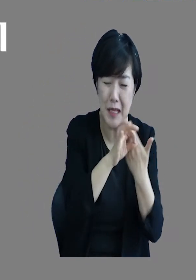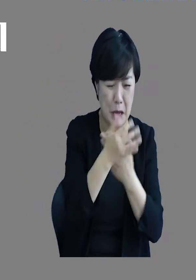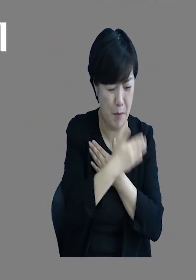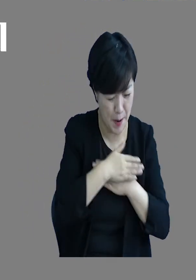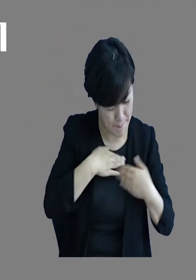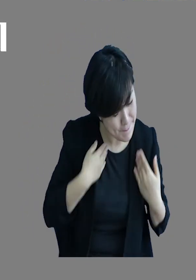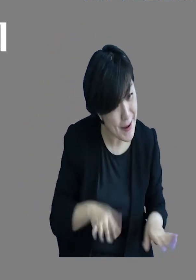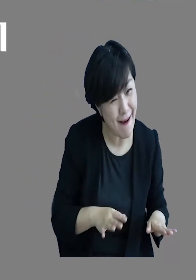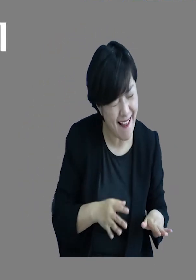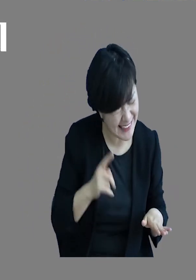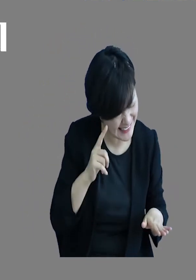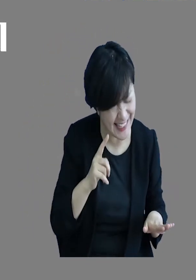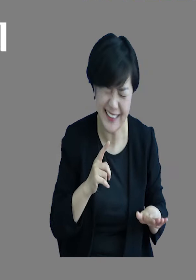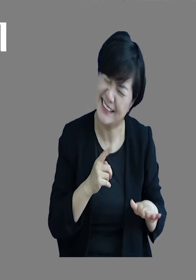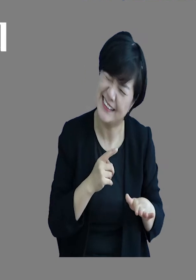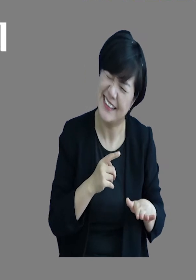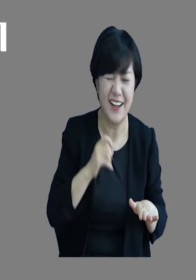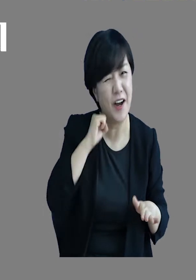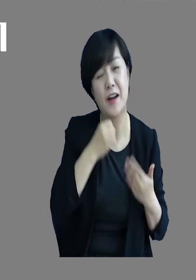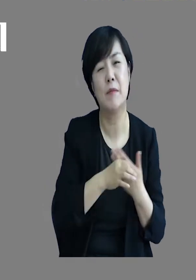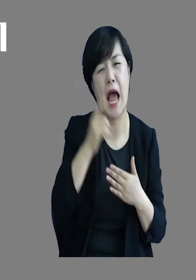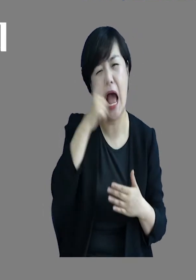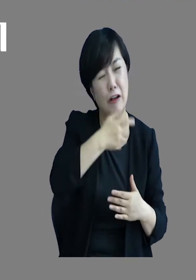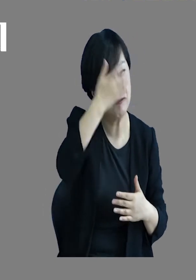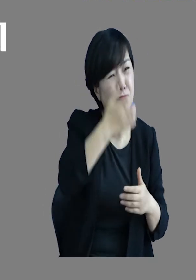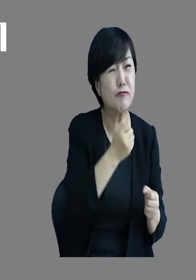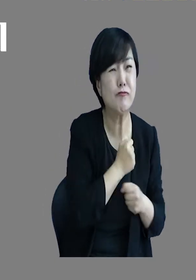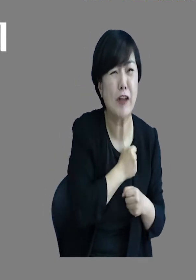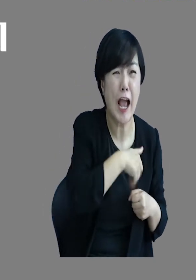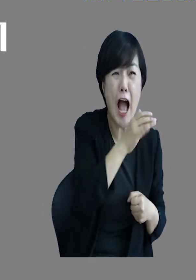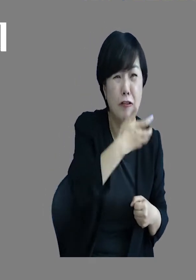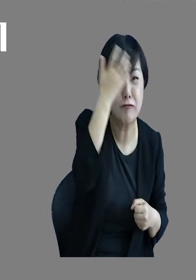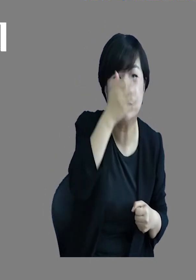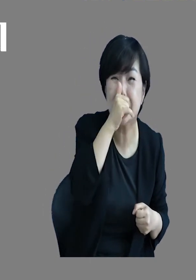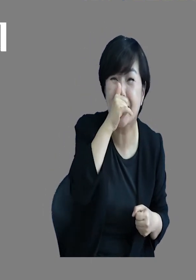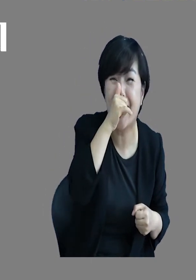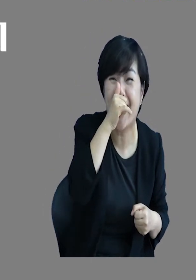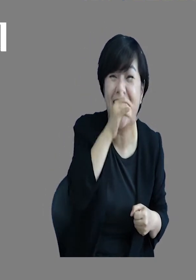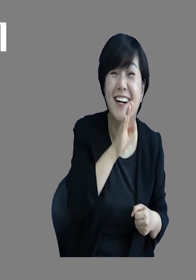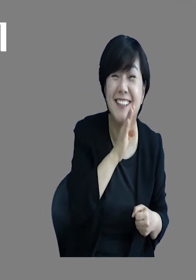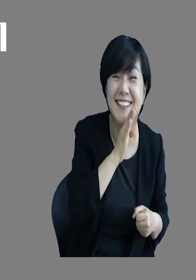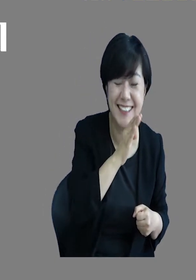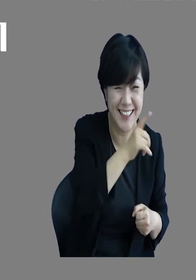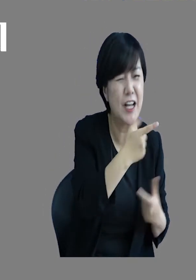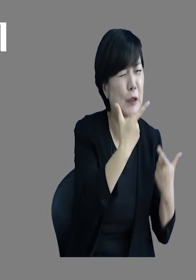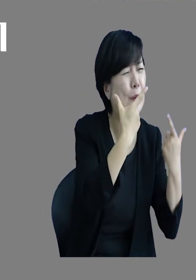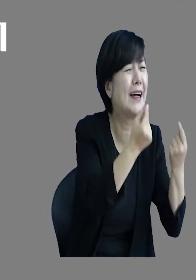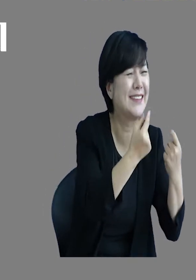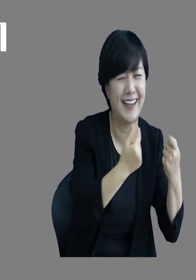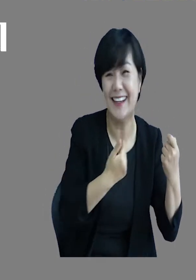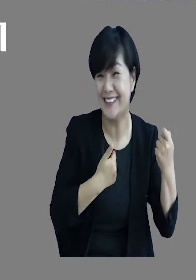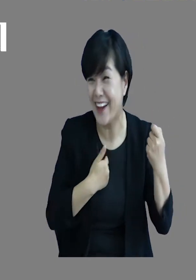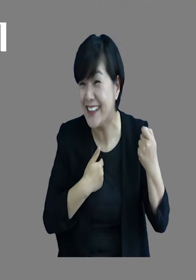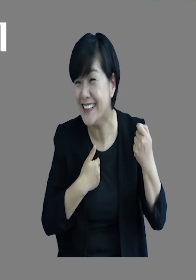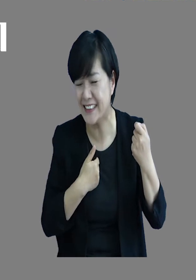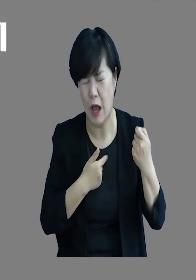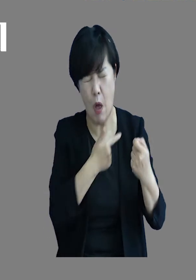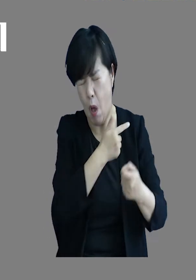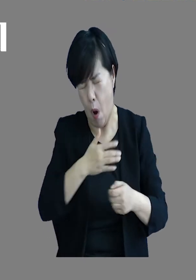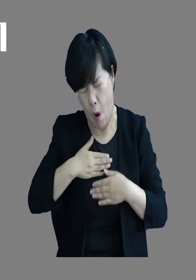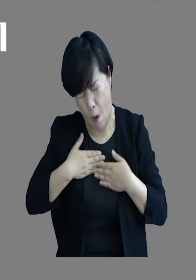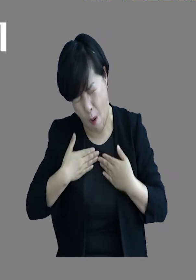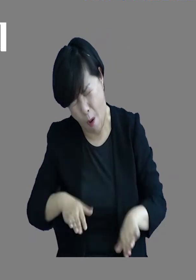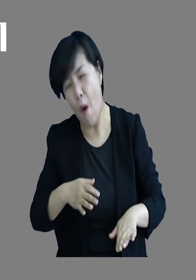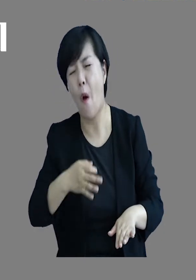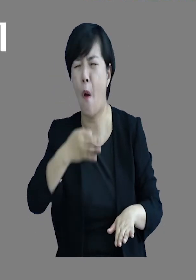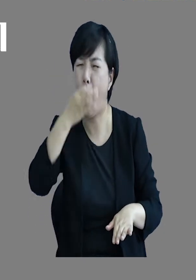몸이 피곤하거나 컨디션이 안 좋으면 악몽으로 군대 가는 꿈 꾼다고 하잖아요. 군대 갔다 고 그것처럼 저는 그 너무